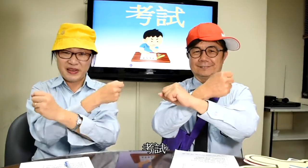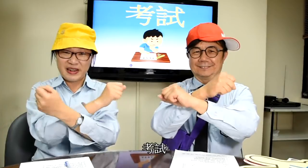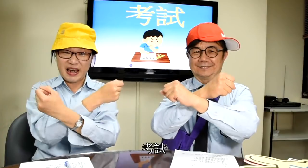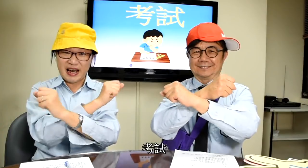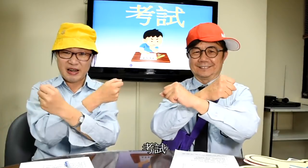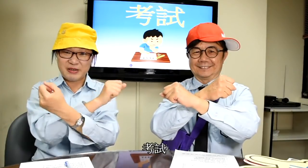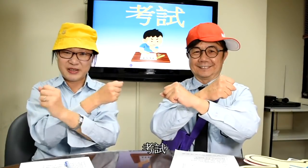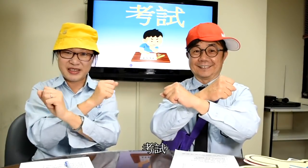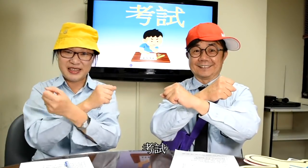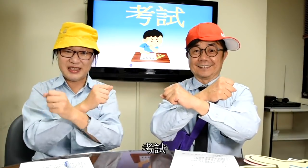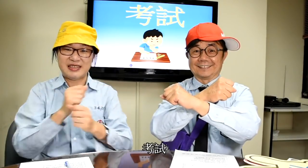考试。